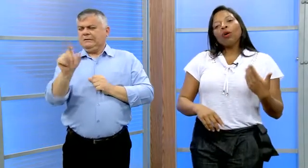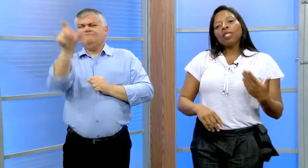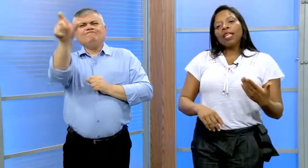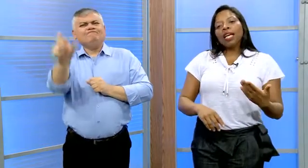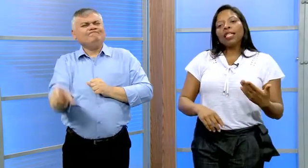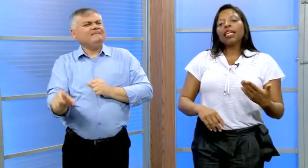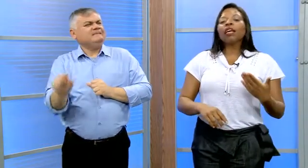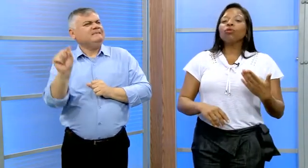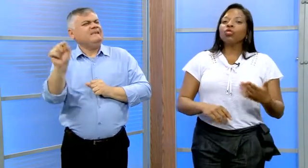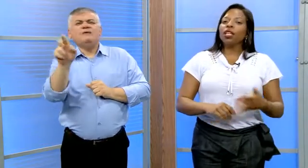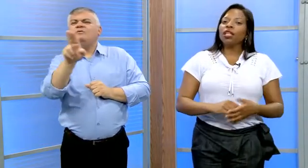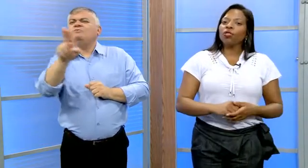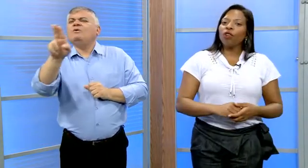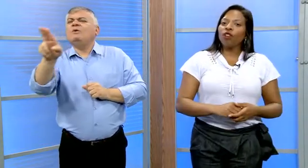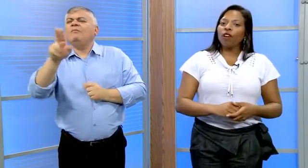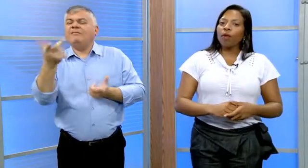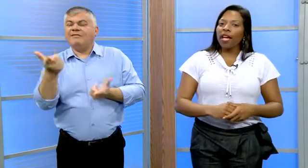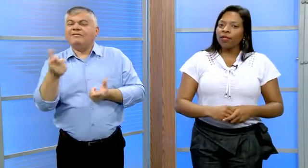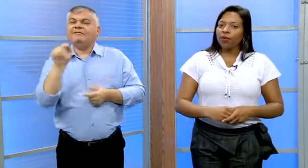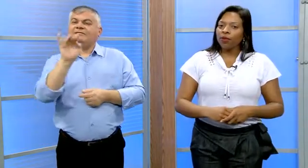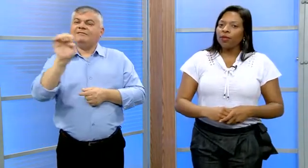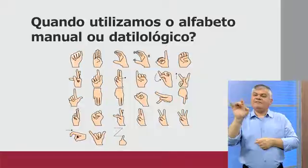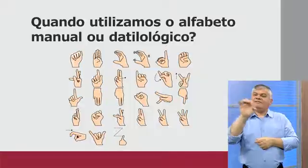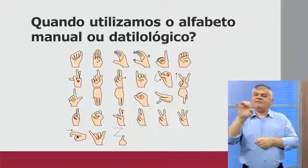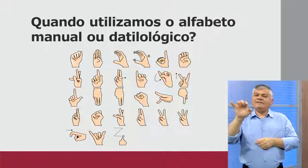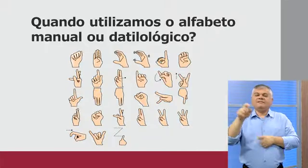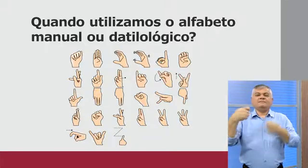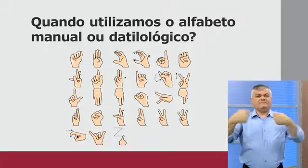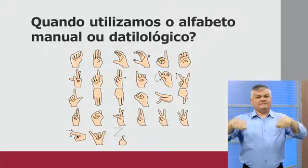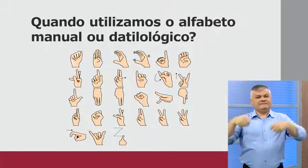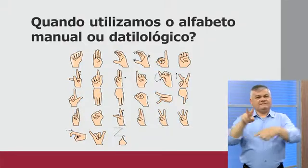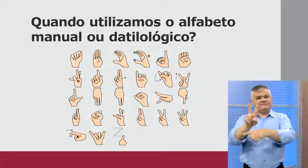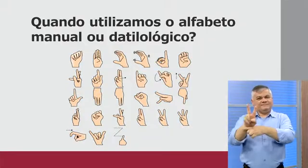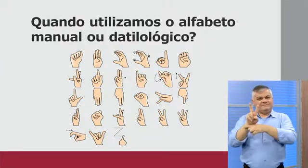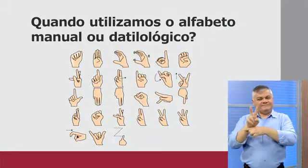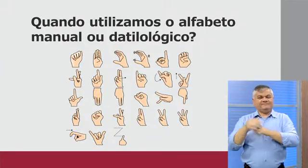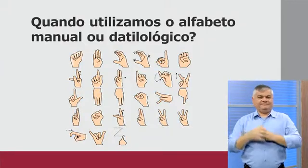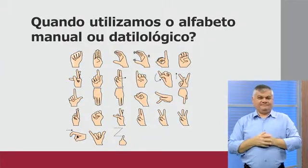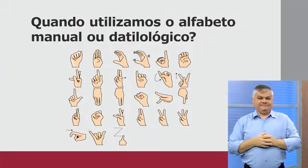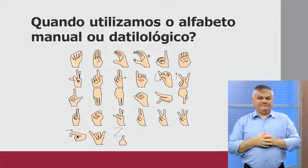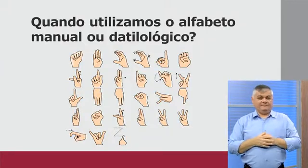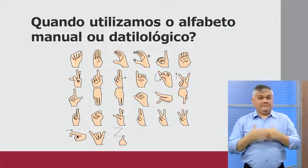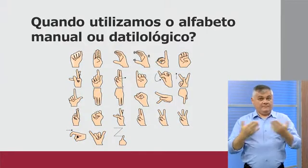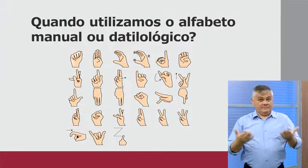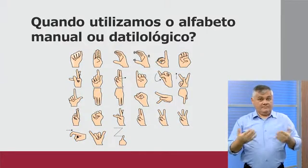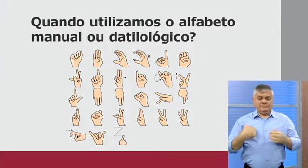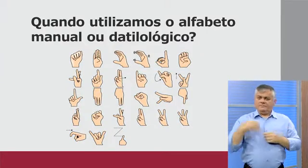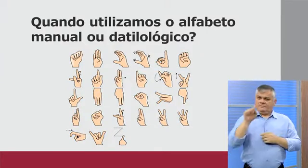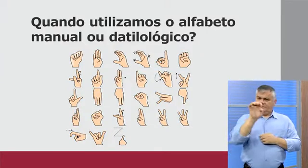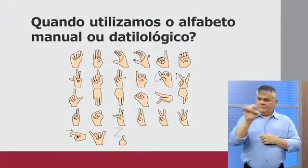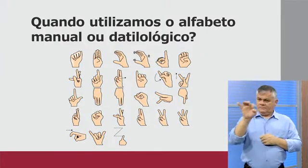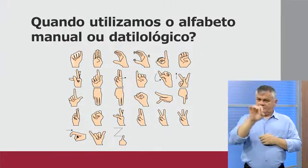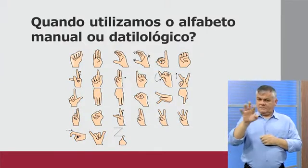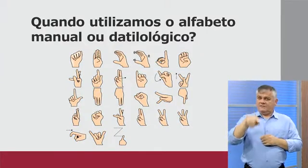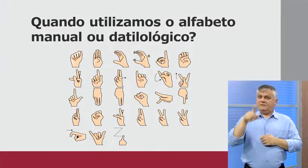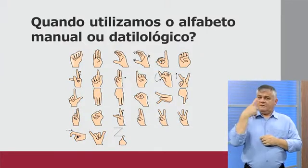nome dele, eu utilizo o alfabeto. Vocês vão observar aí o alfabeto no slide de vocês. Vai